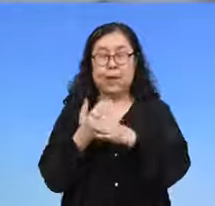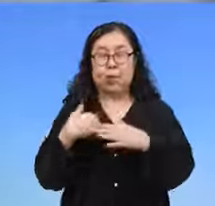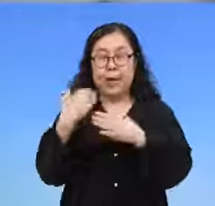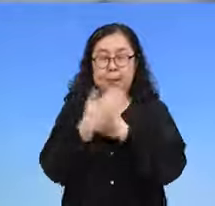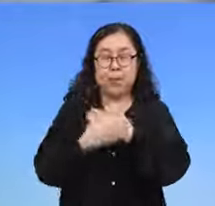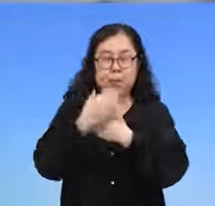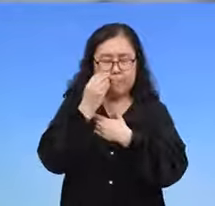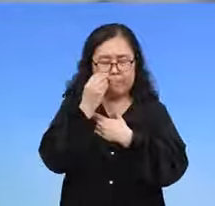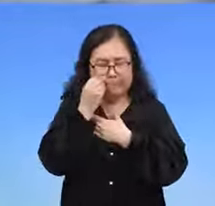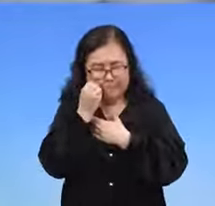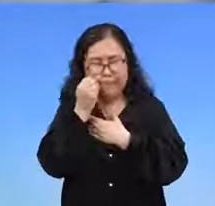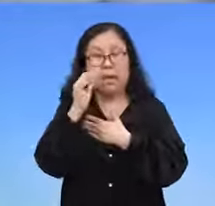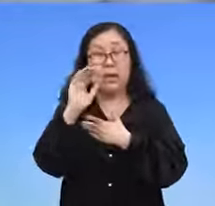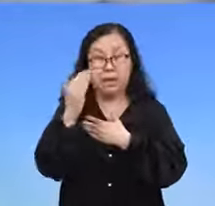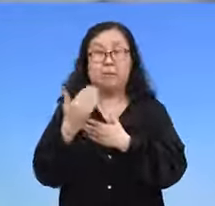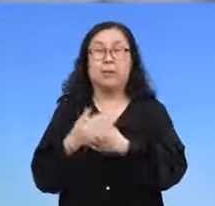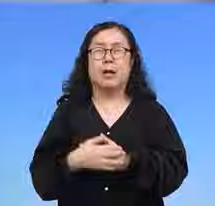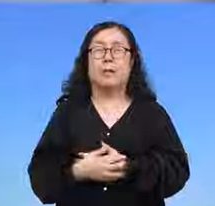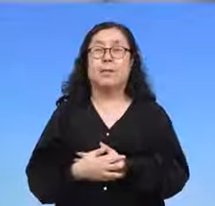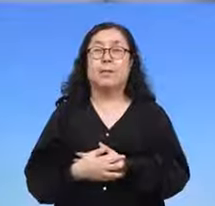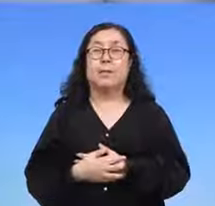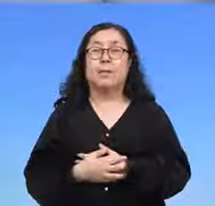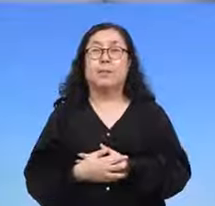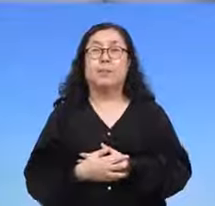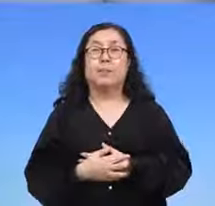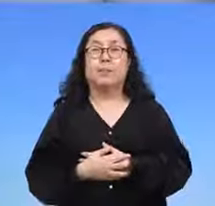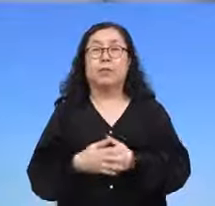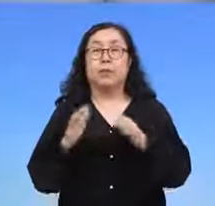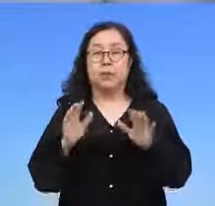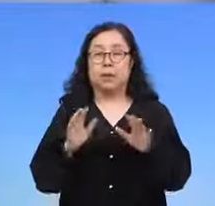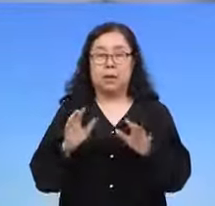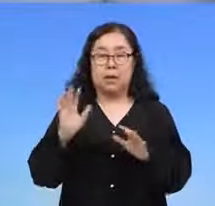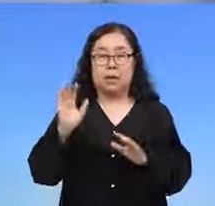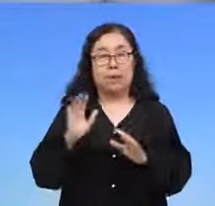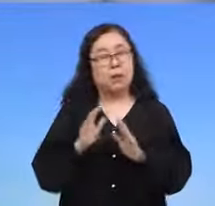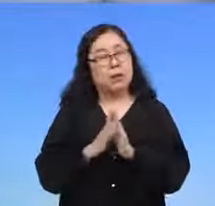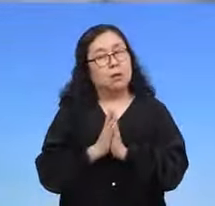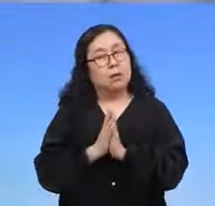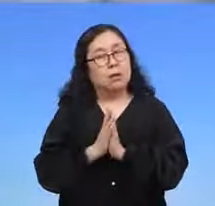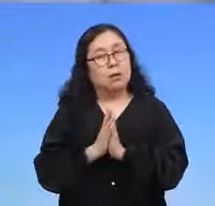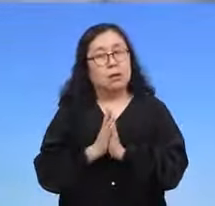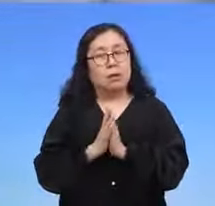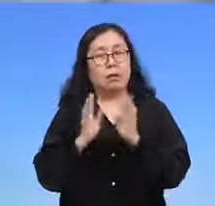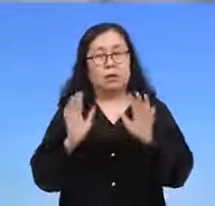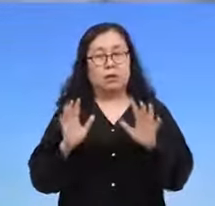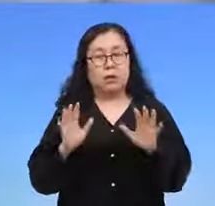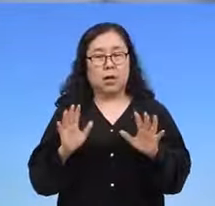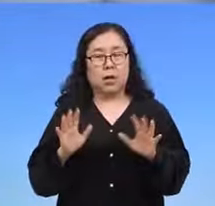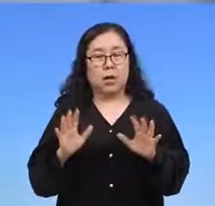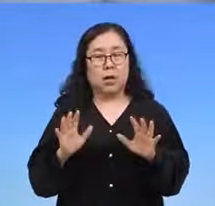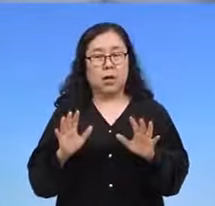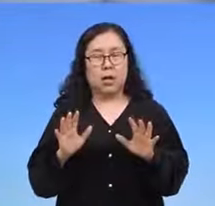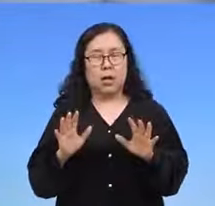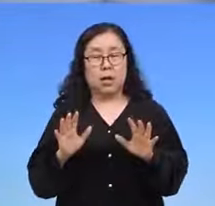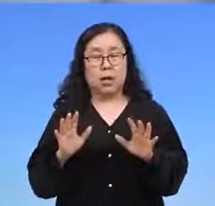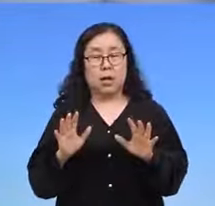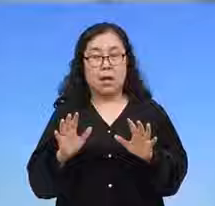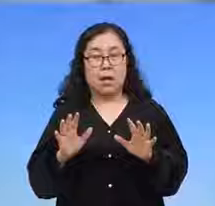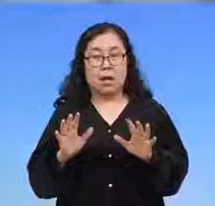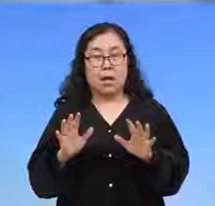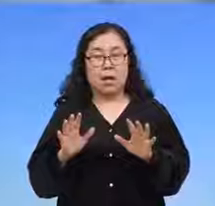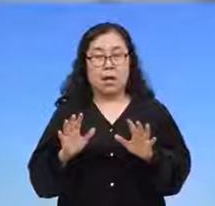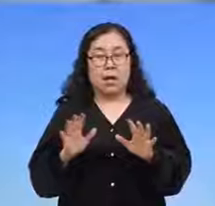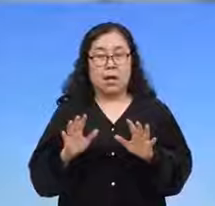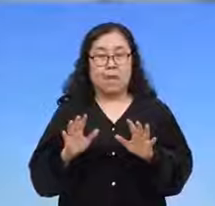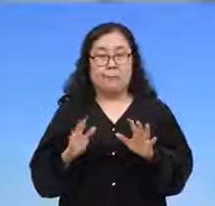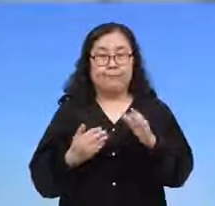이게 내 몸에 배어지는 겁니다. 그런데요, 근래에 나온 그 유니버시티 칼리지 런던 캠퍼스에서 나온 발표,